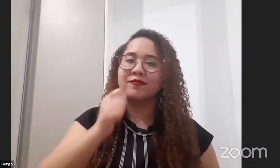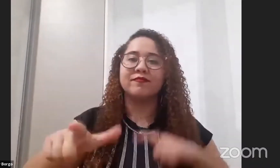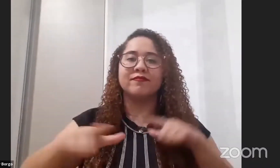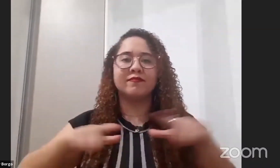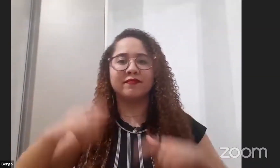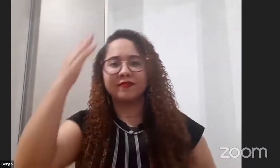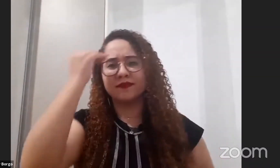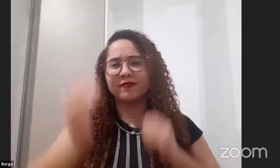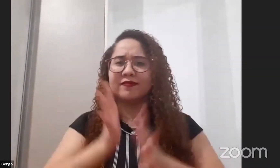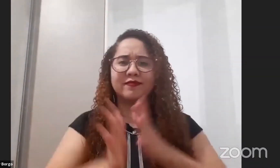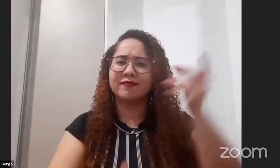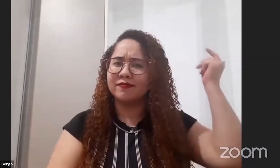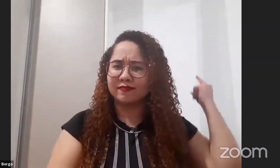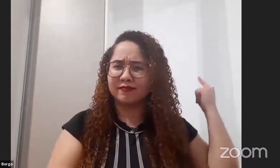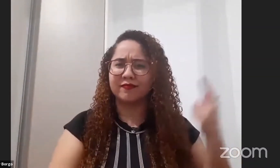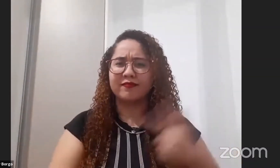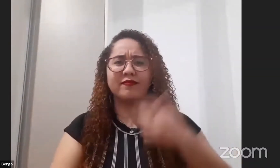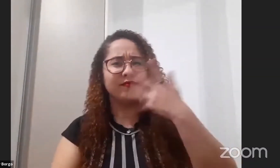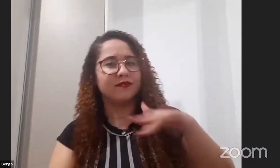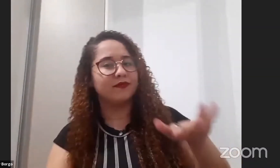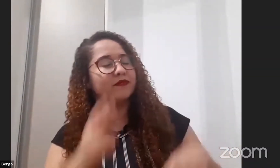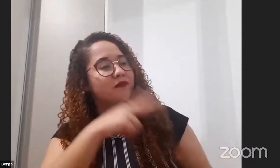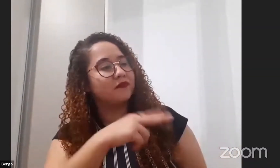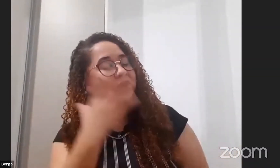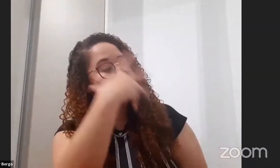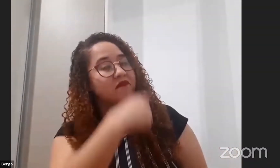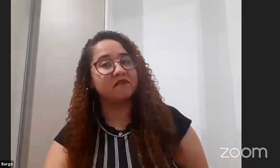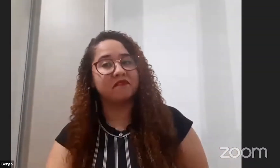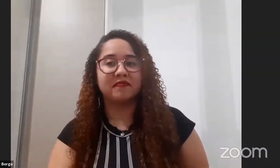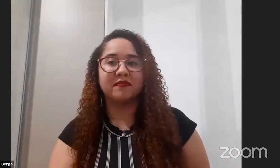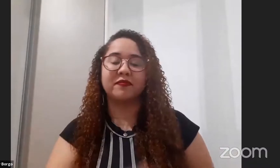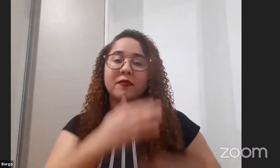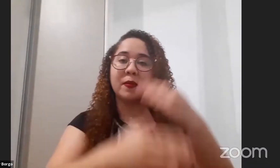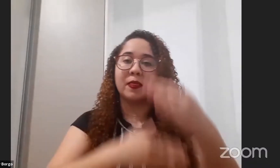minha tia e meu primo sabiam Libras faz tempo. Eu, quando criança, via e achava bonito.